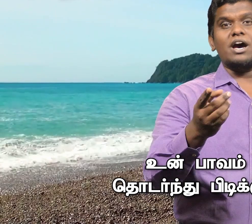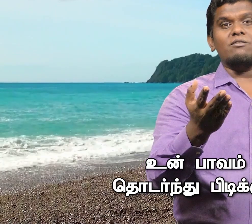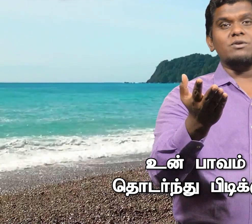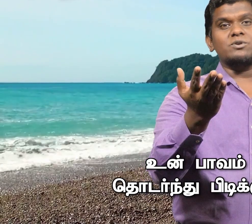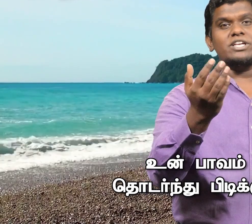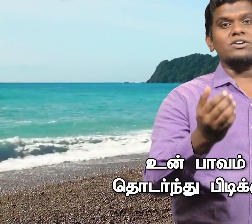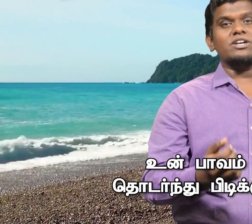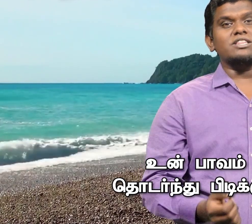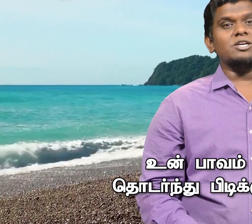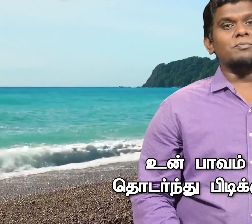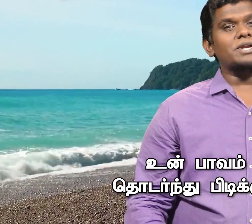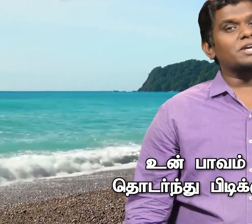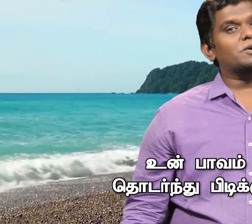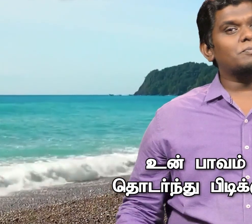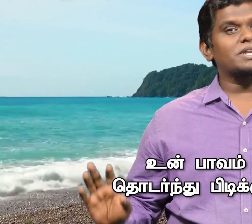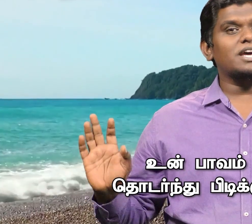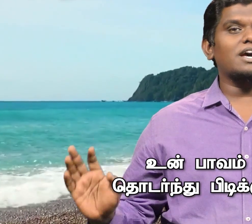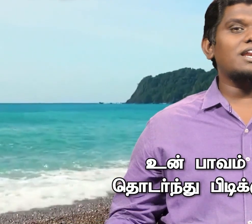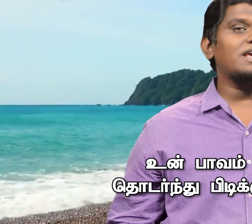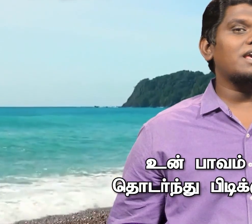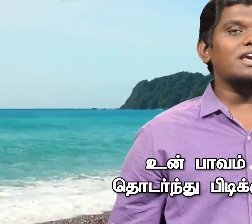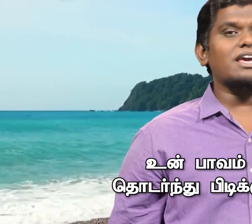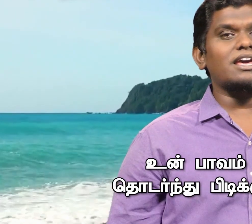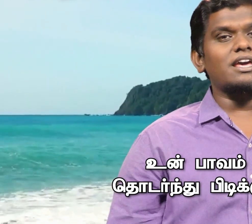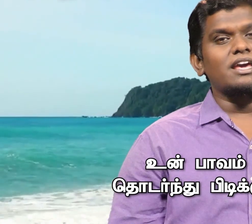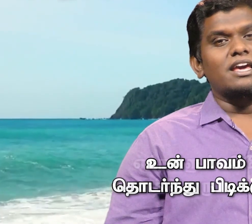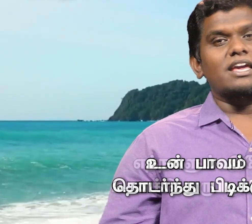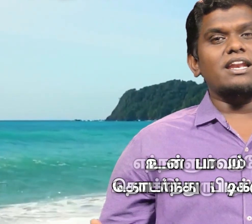உன் பாவம் உன்னை தொடர்ந்து பிடிக்கும் பின்னாலே